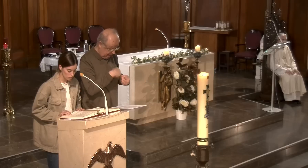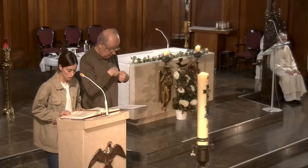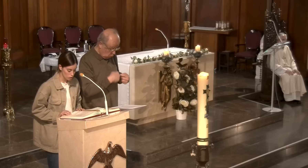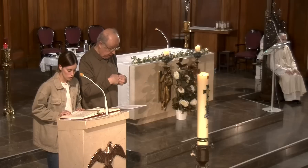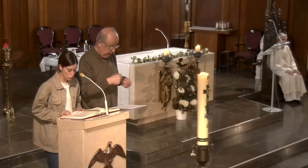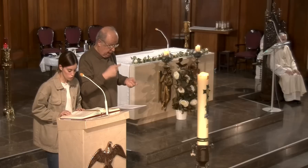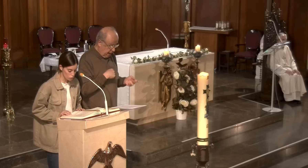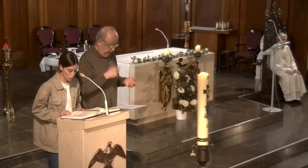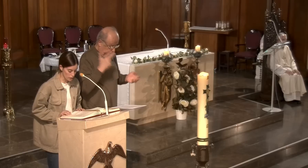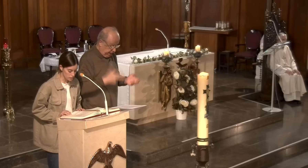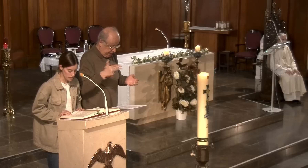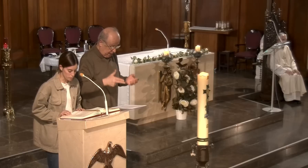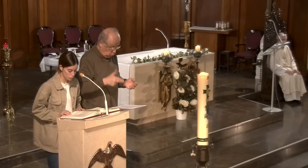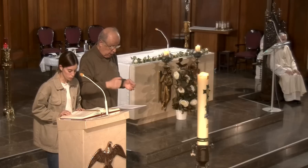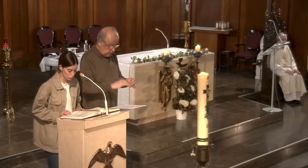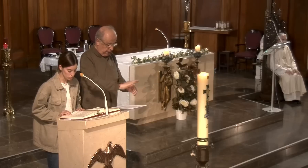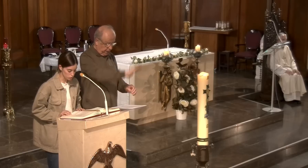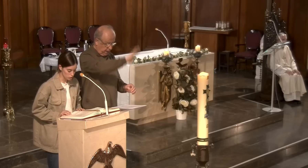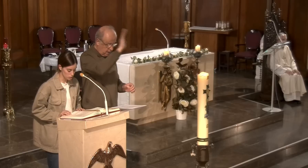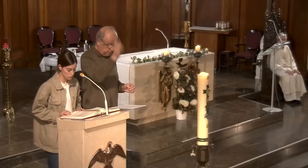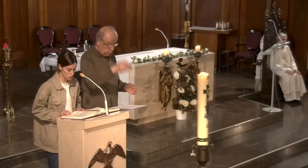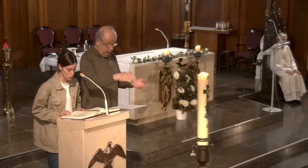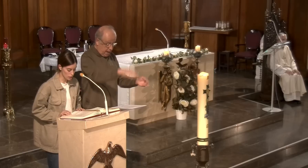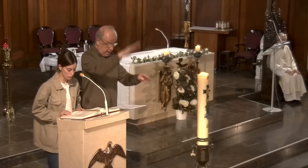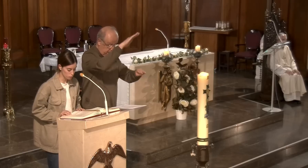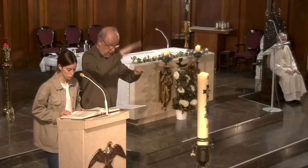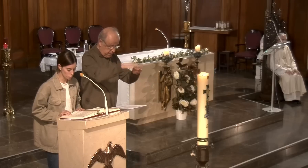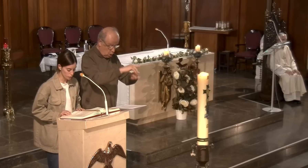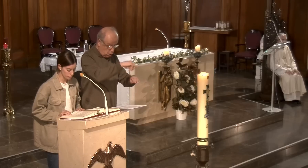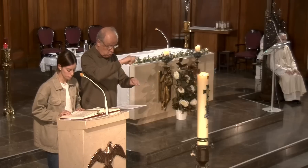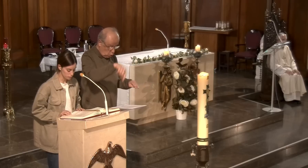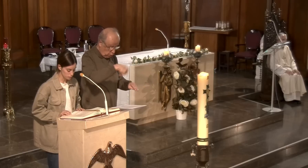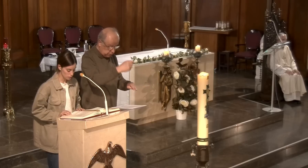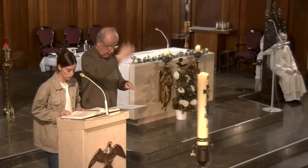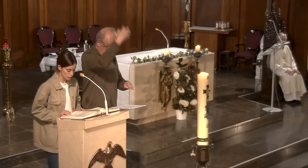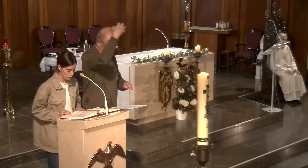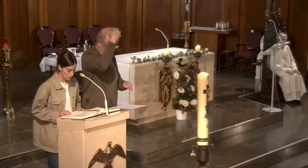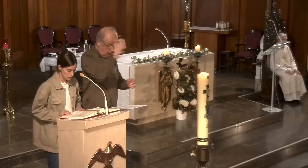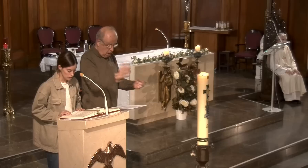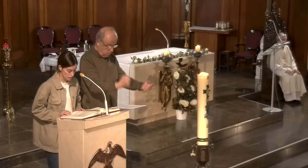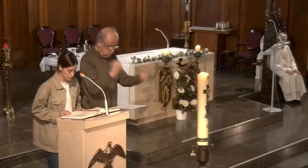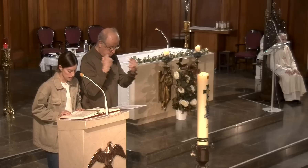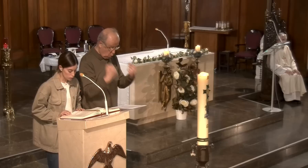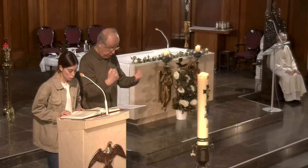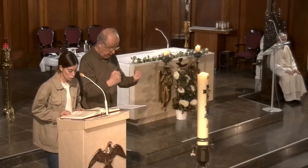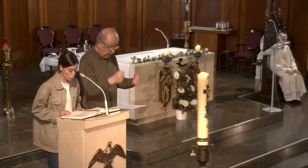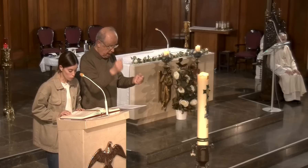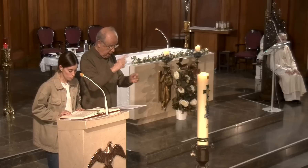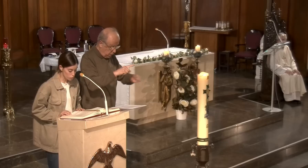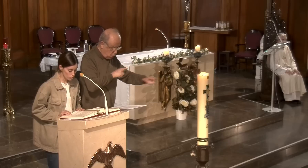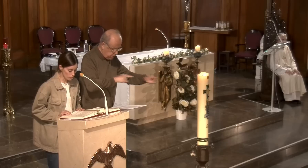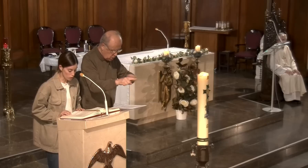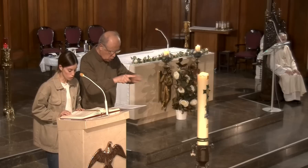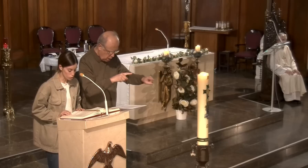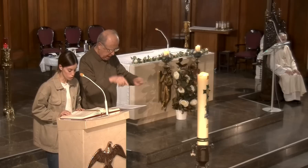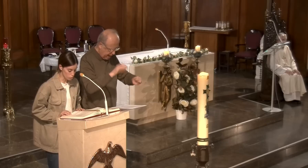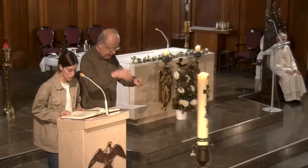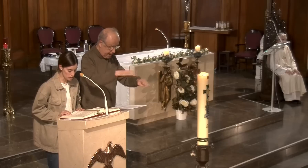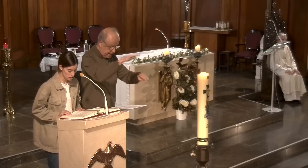no solo en este mundo sino en el futuro y todo lo puso bajo sus pies